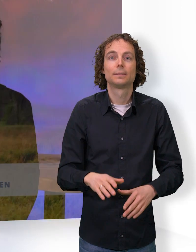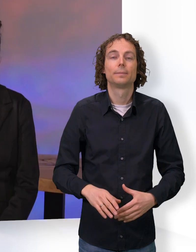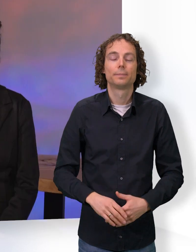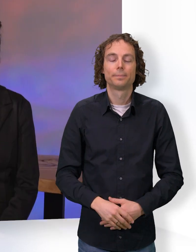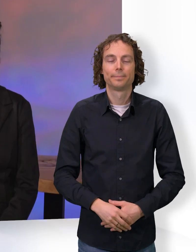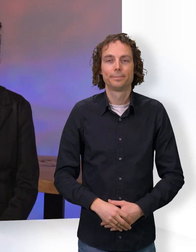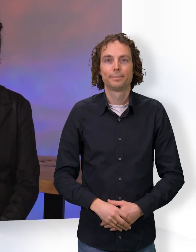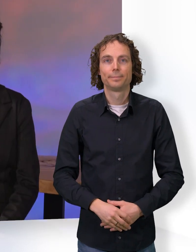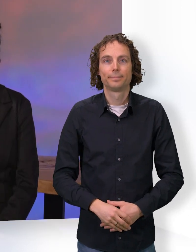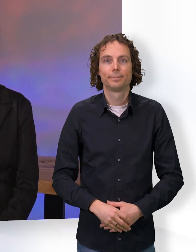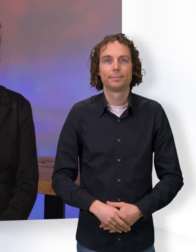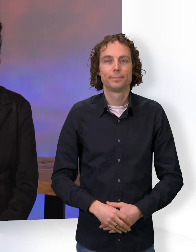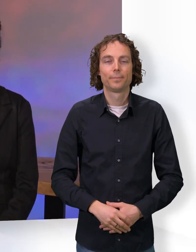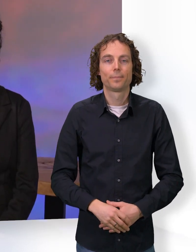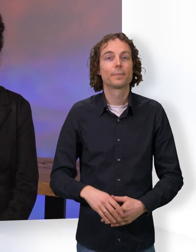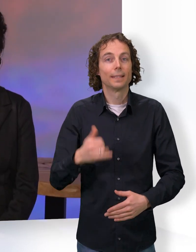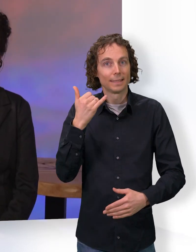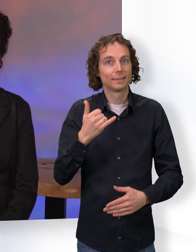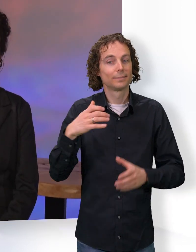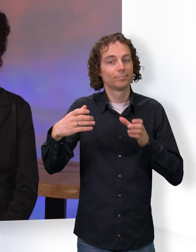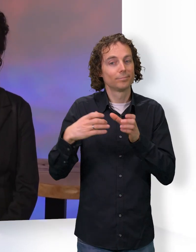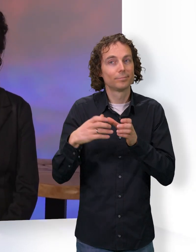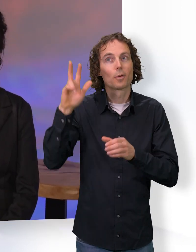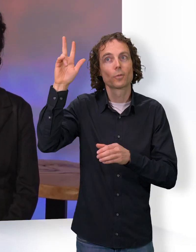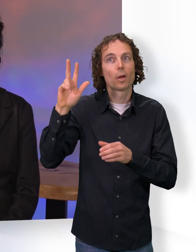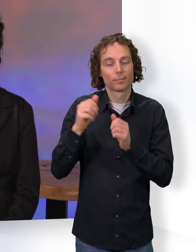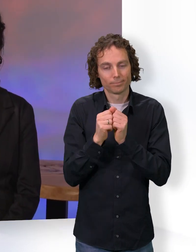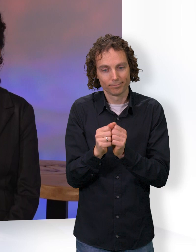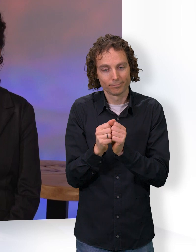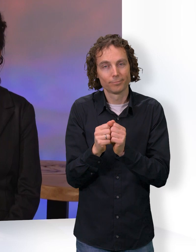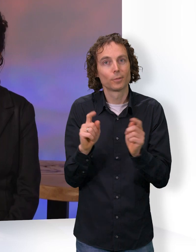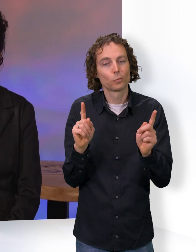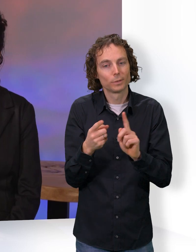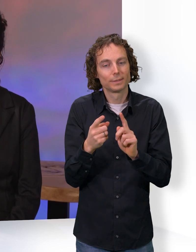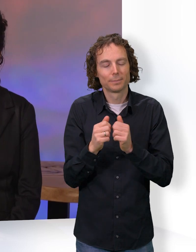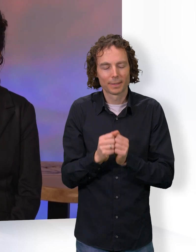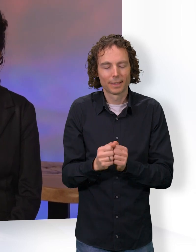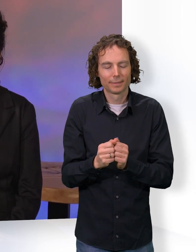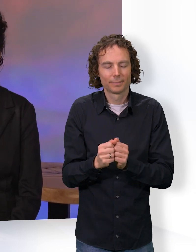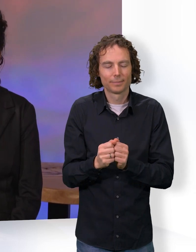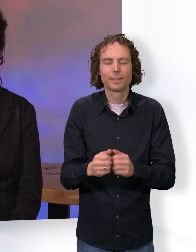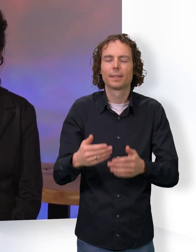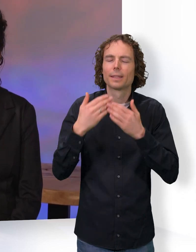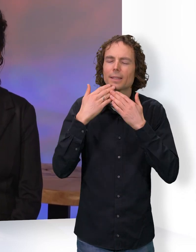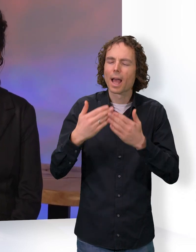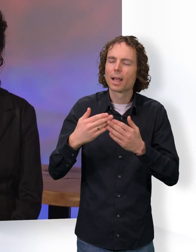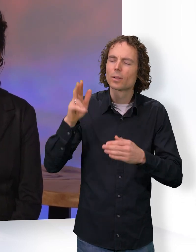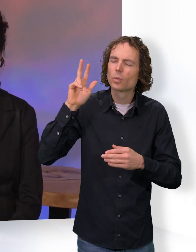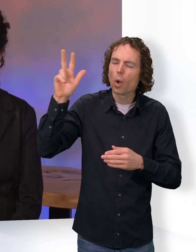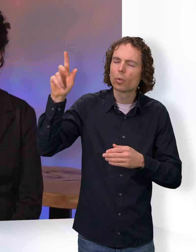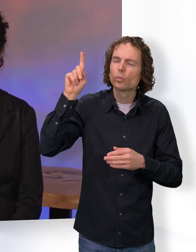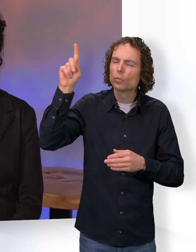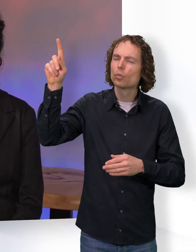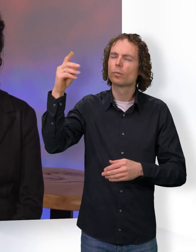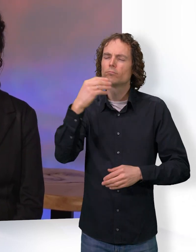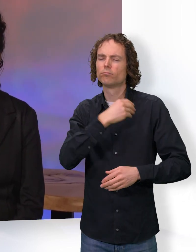nicht. Dann reden wir kurz mit unserem Gott. Ein kurzes Gebet. Danke, Gott. Du hast zugesagt,